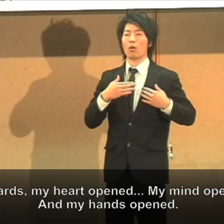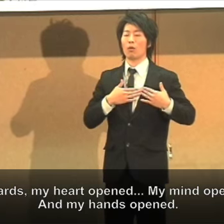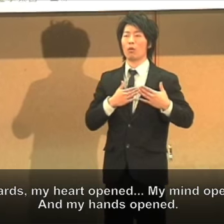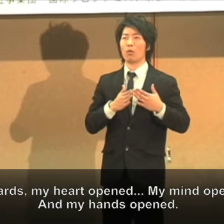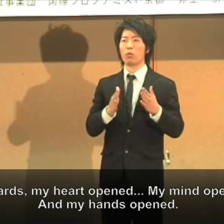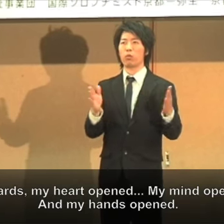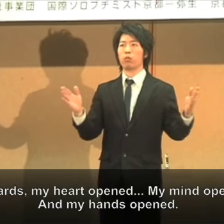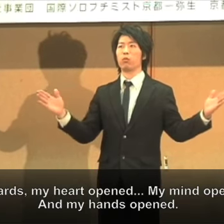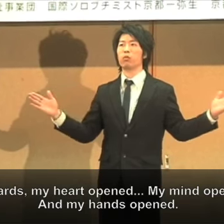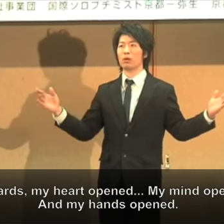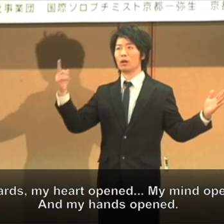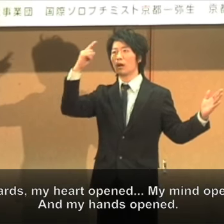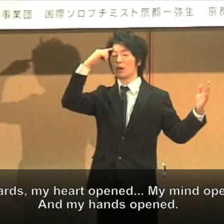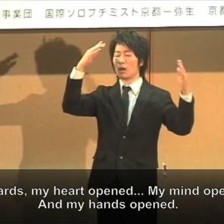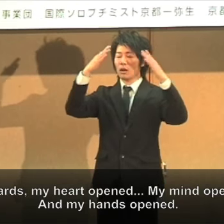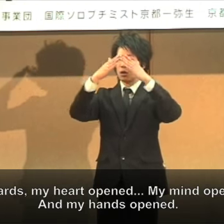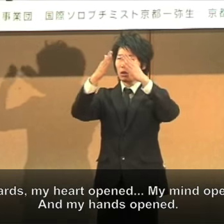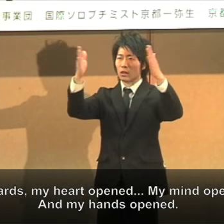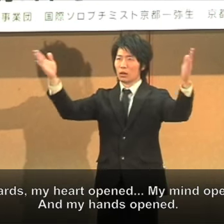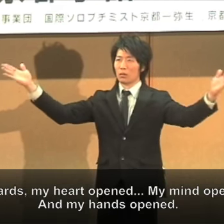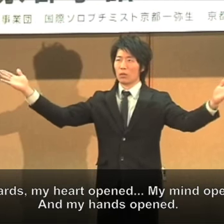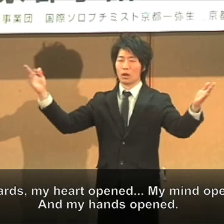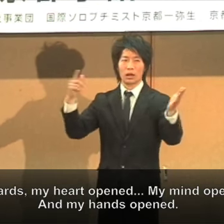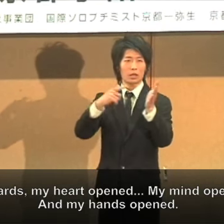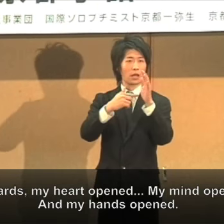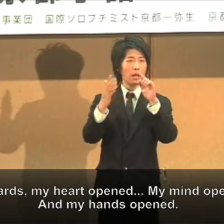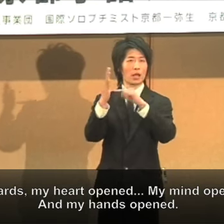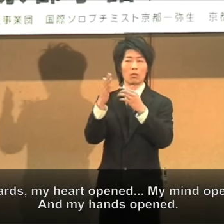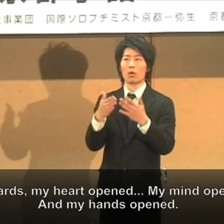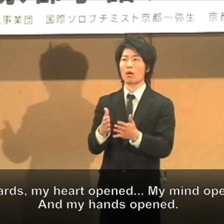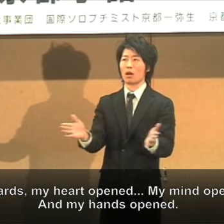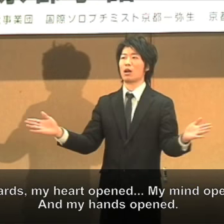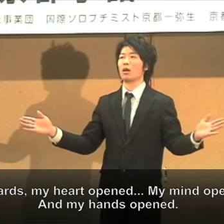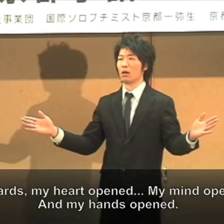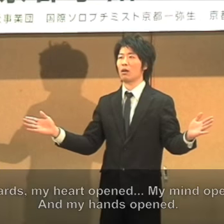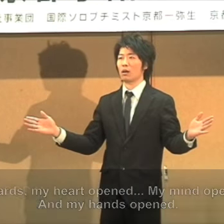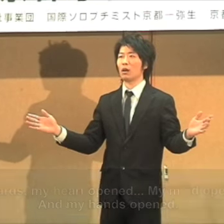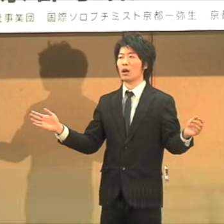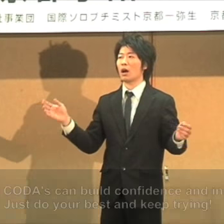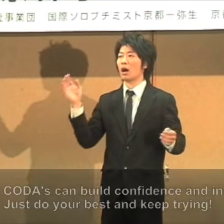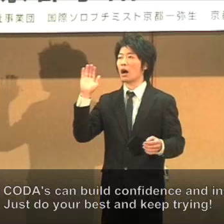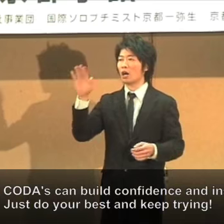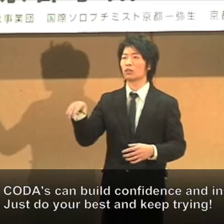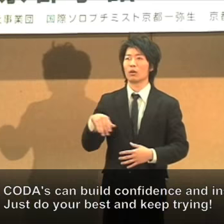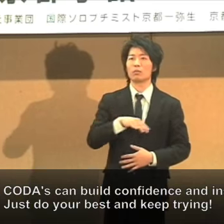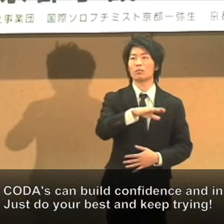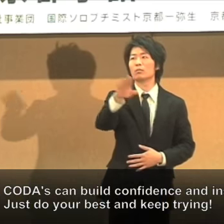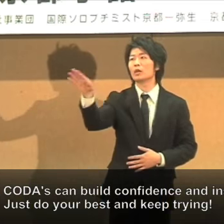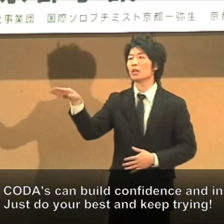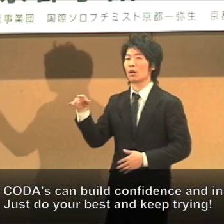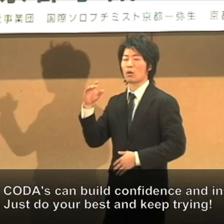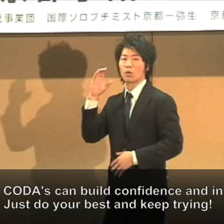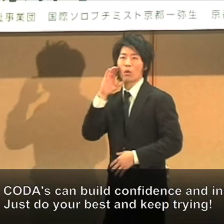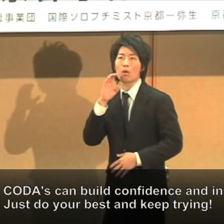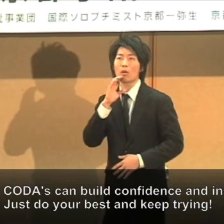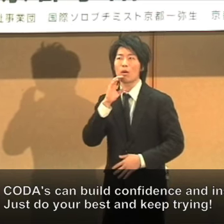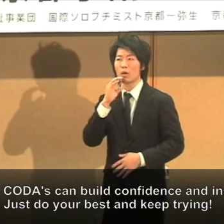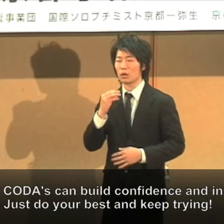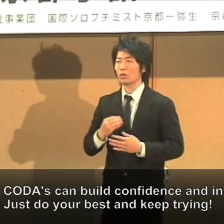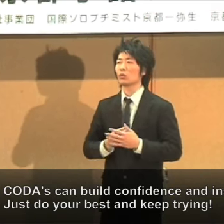あと私の心は開け、手話に対するストレスもなくなり、手話を受け入れ、それから親